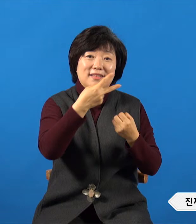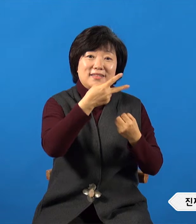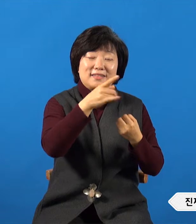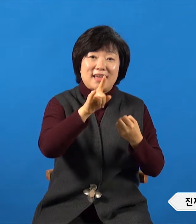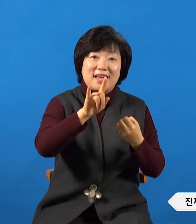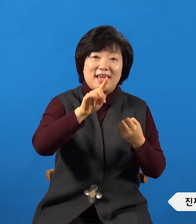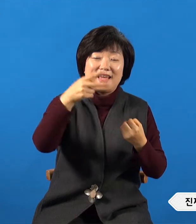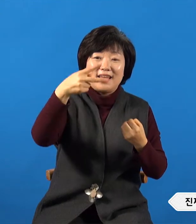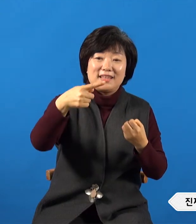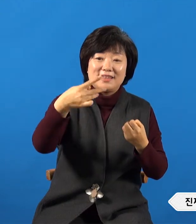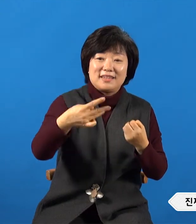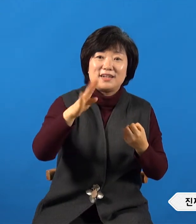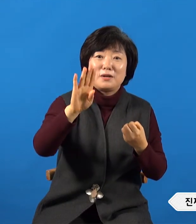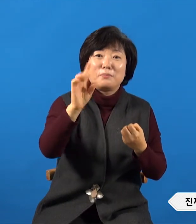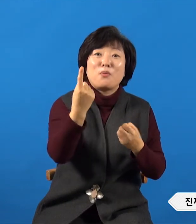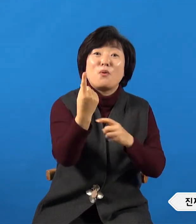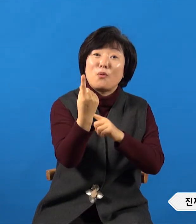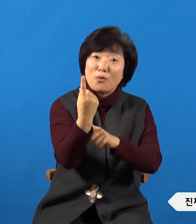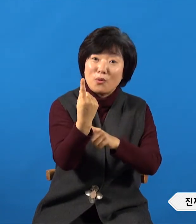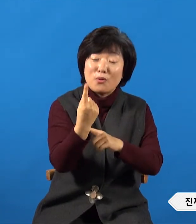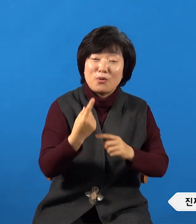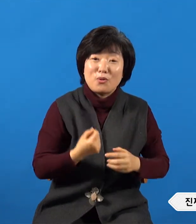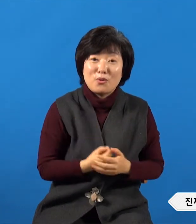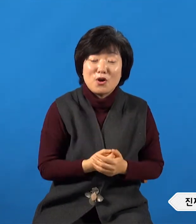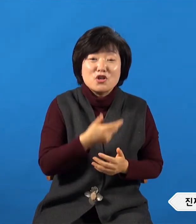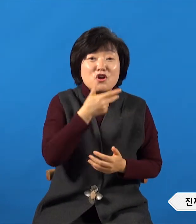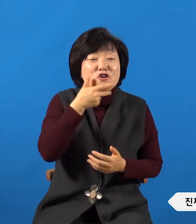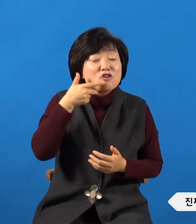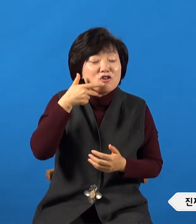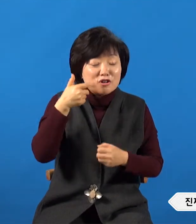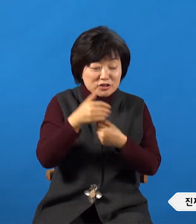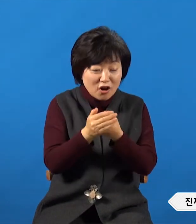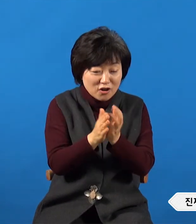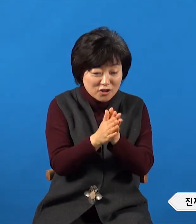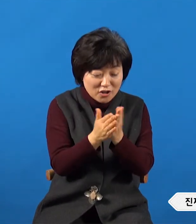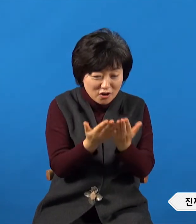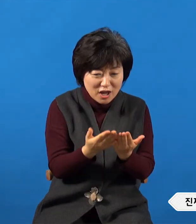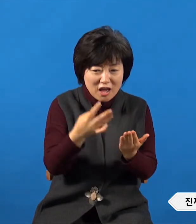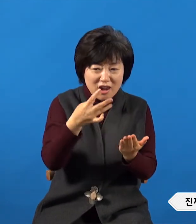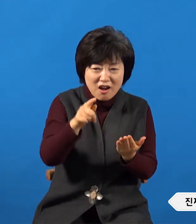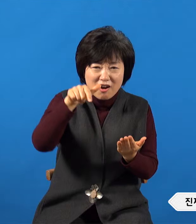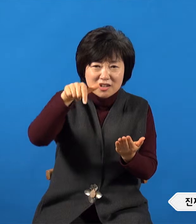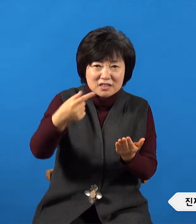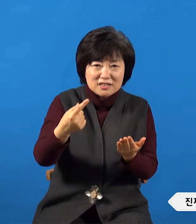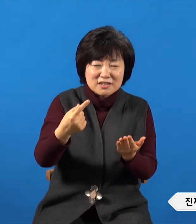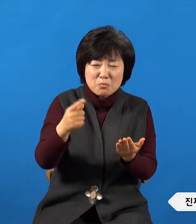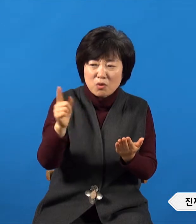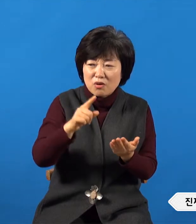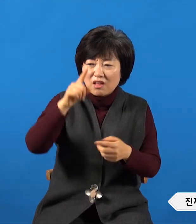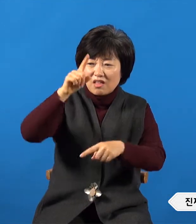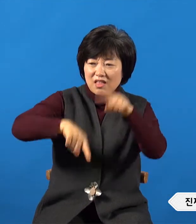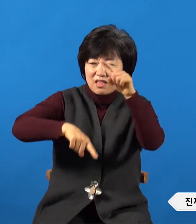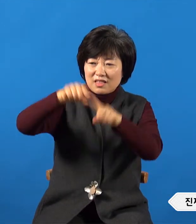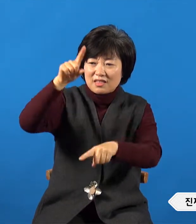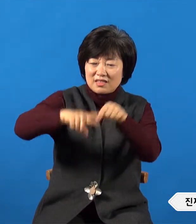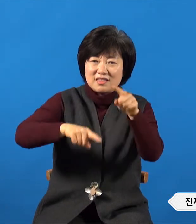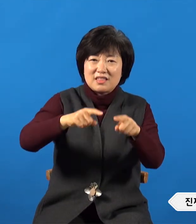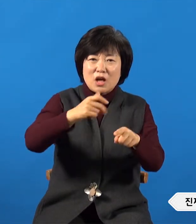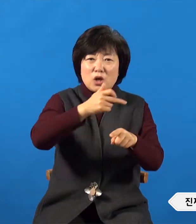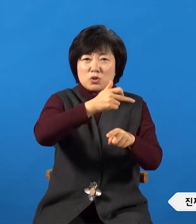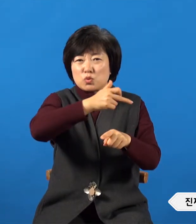기억이 납니다. 석가래 기억이 납니까? 영어 성경에는 러그라고 해놨습니다. 통나무란